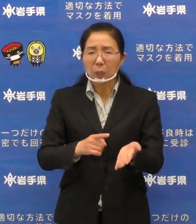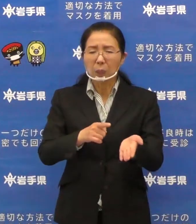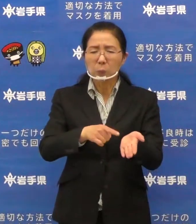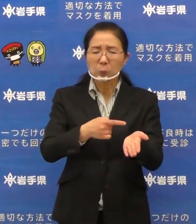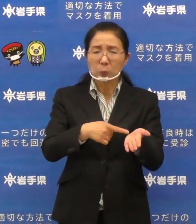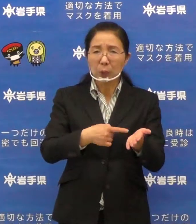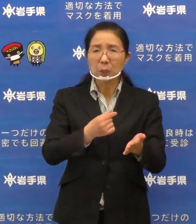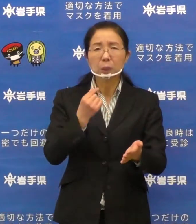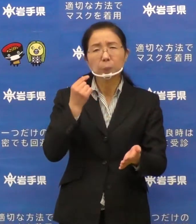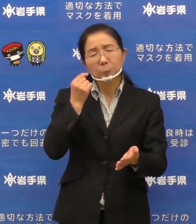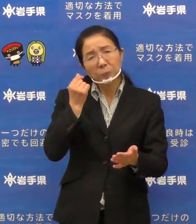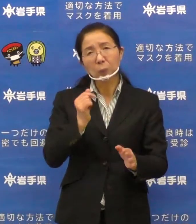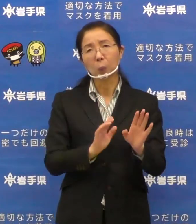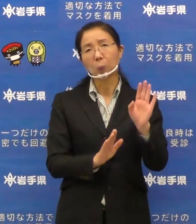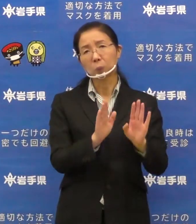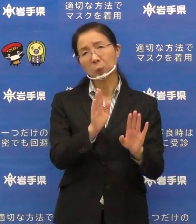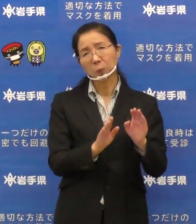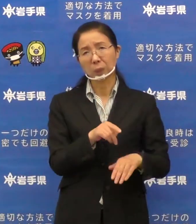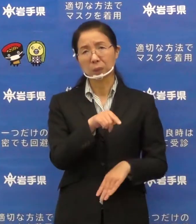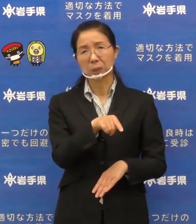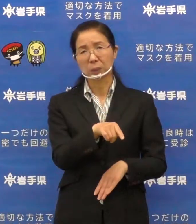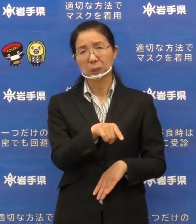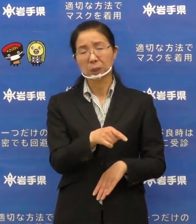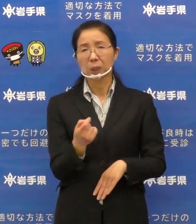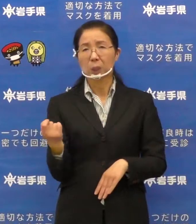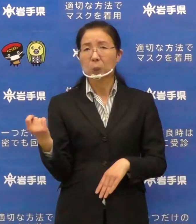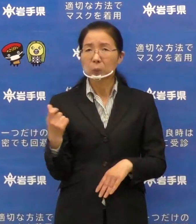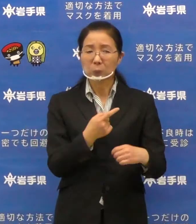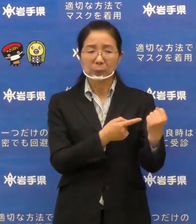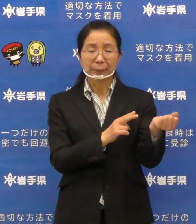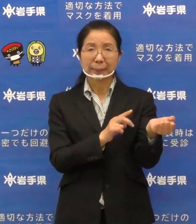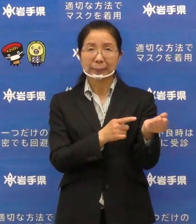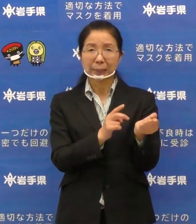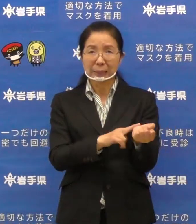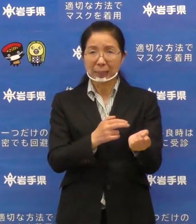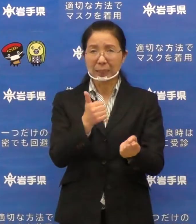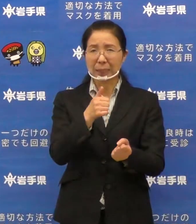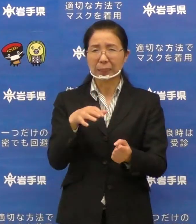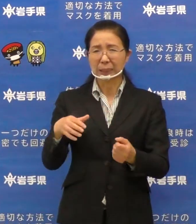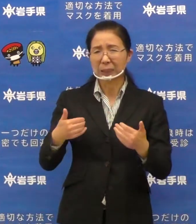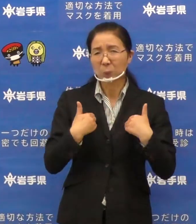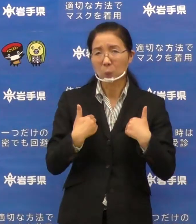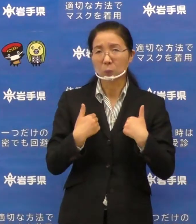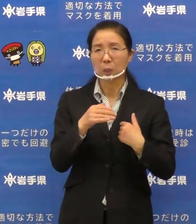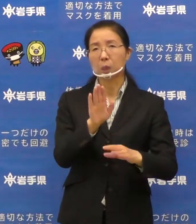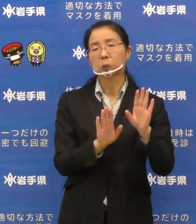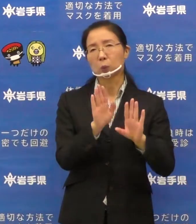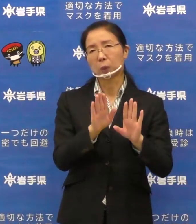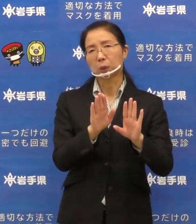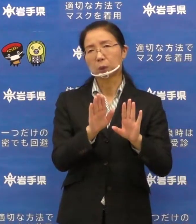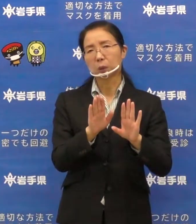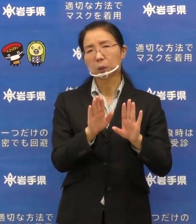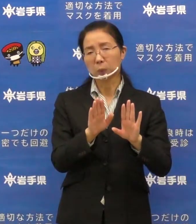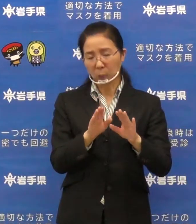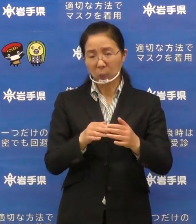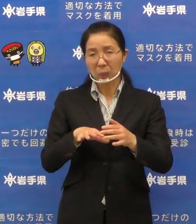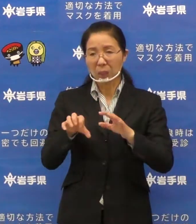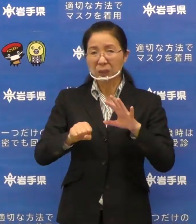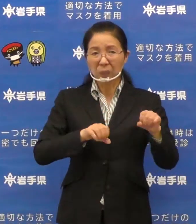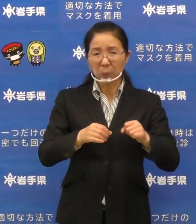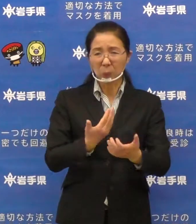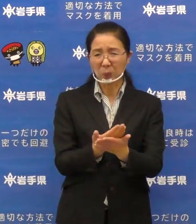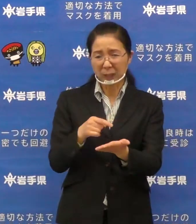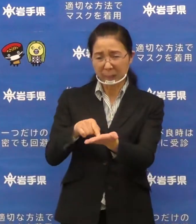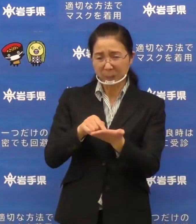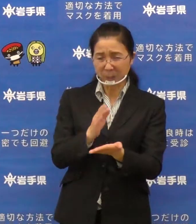てないという状況はこうありますので、即戦力医師の確保ということもこれは常にこうやっているところではあります